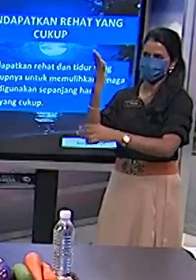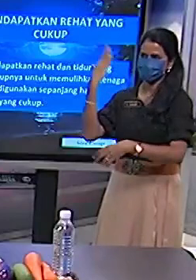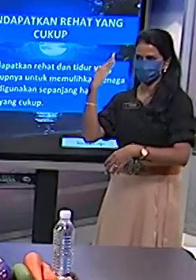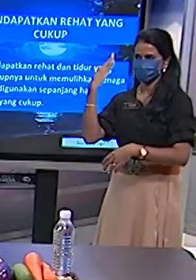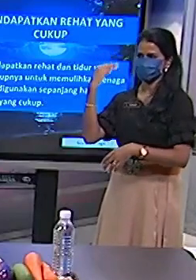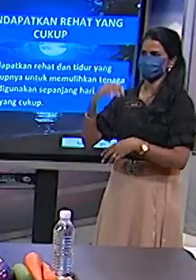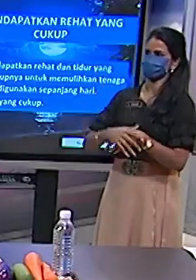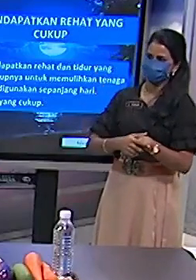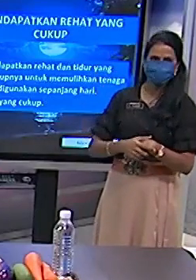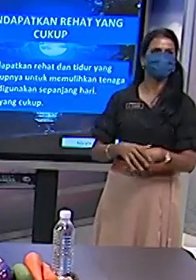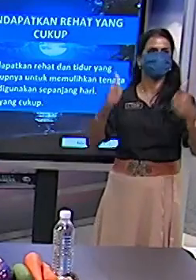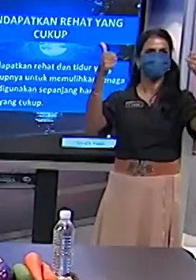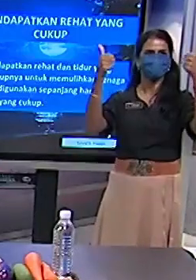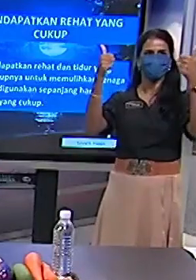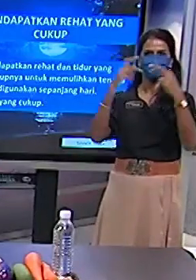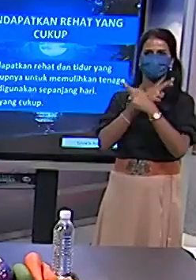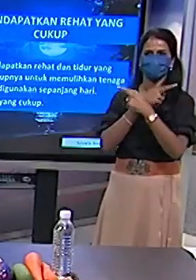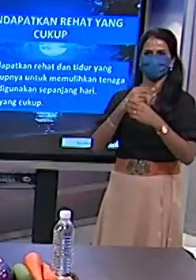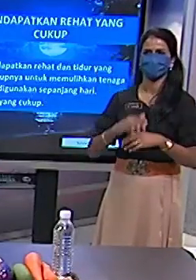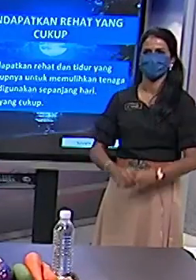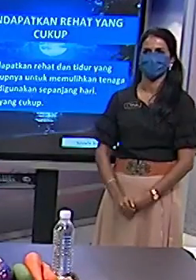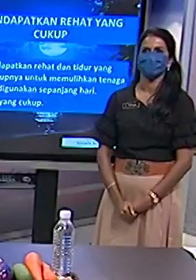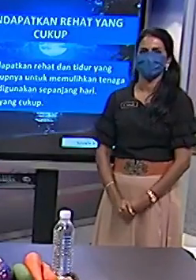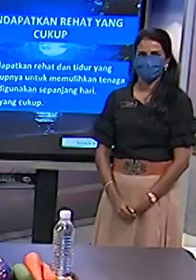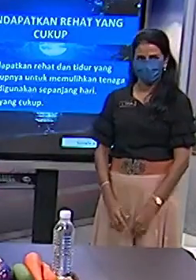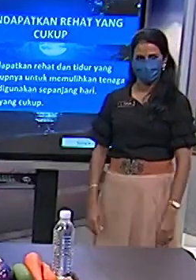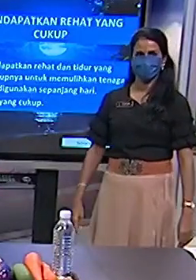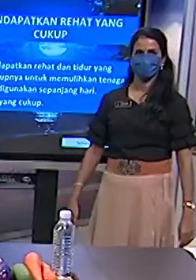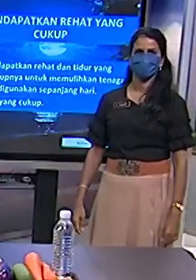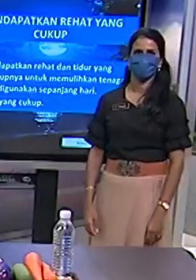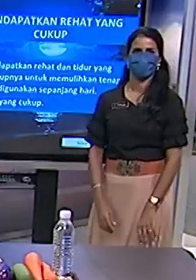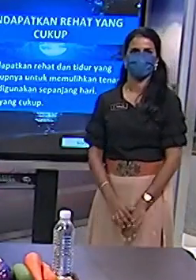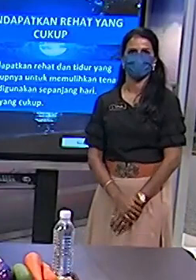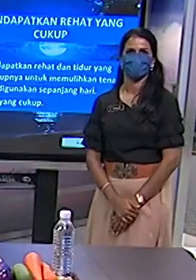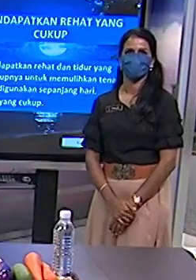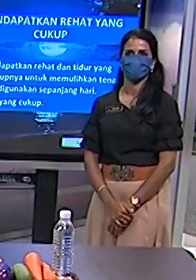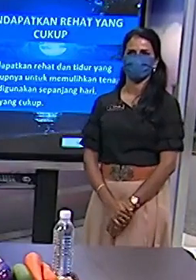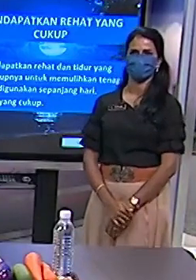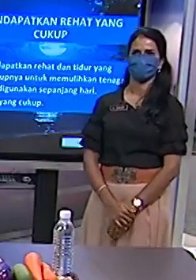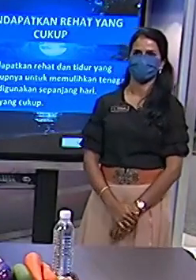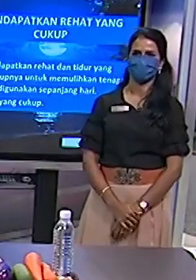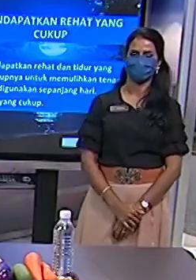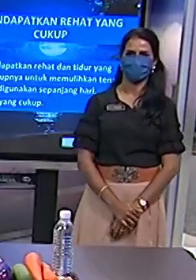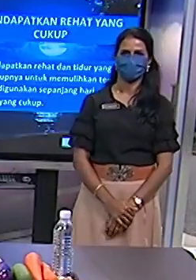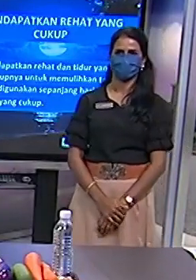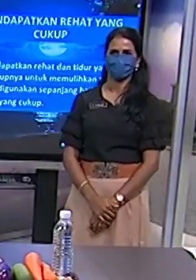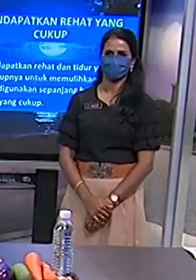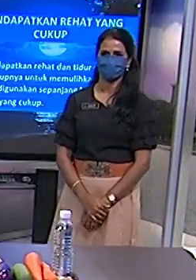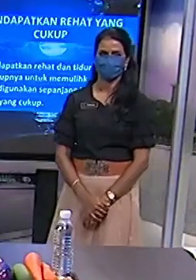Rehat dulu. Dulu. Kita akan rehat seketika. Kita kembali selepas ini dalam Teras Didik TV KPM. Jangan ke mana-mana.